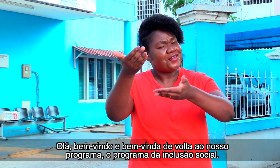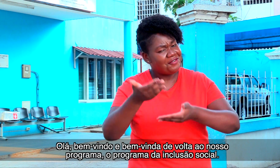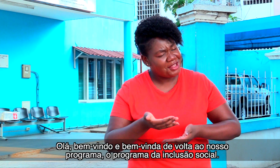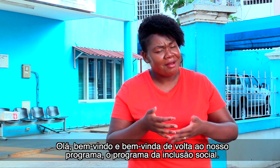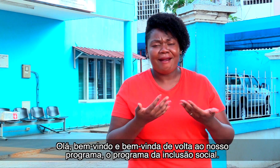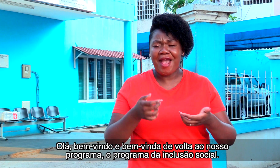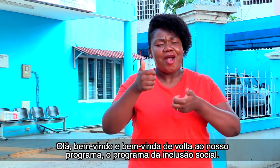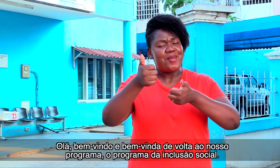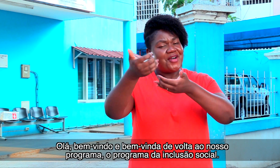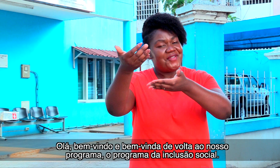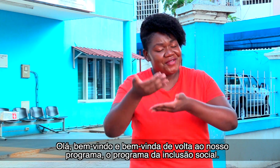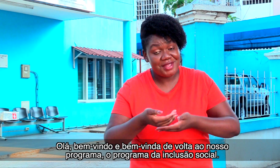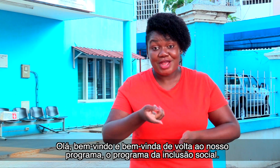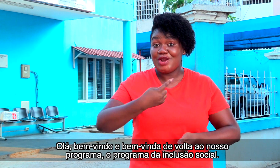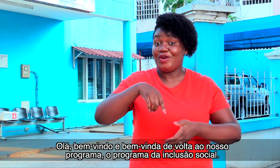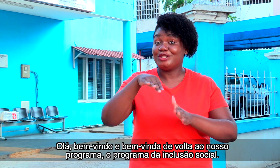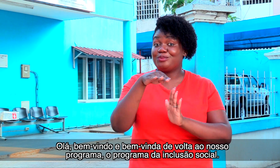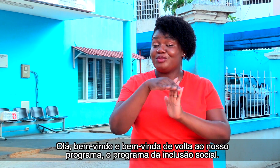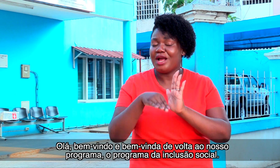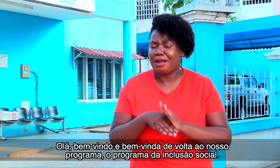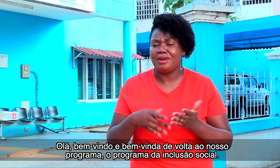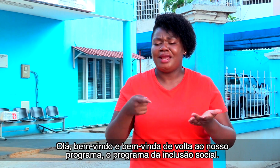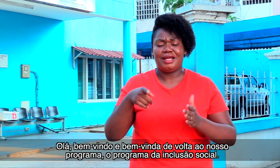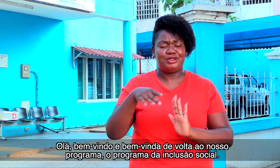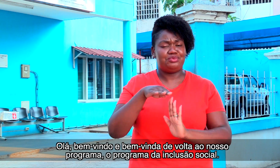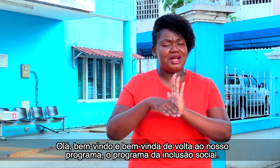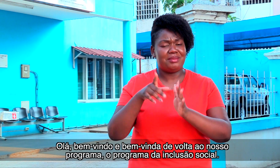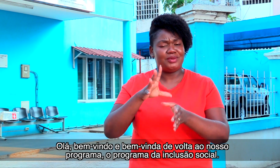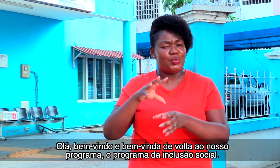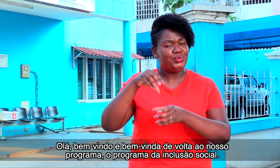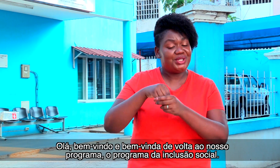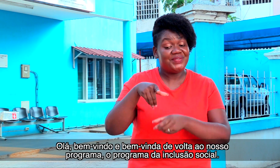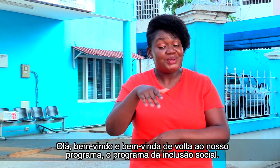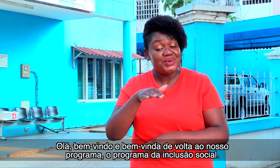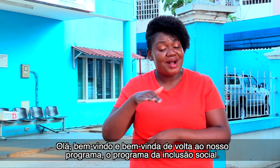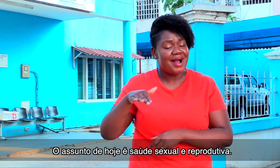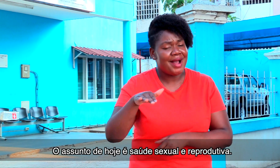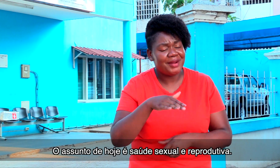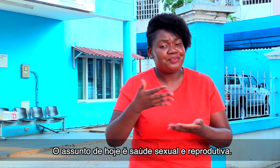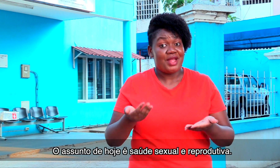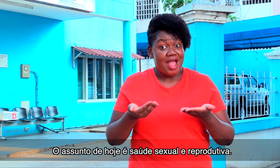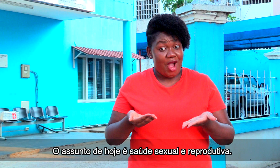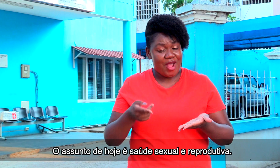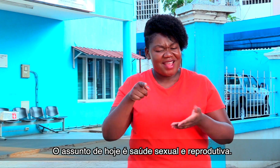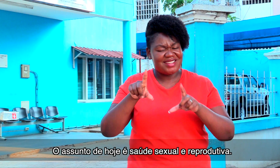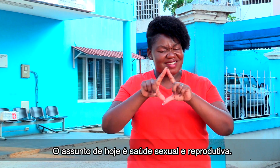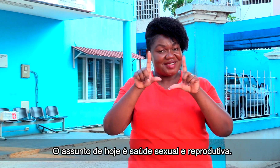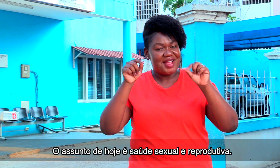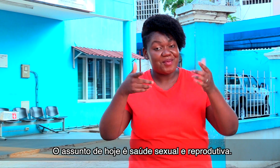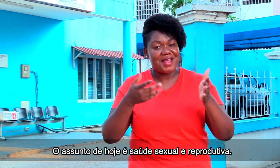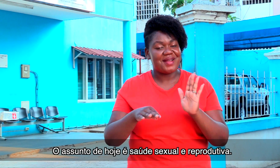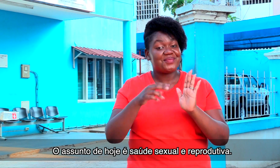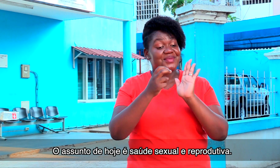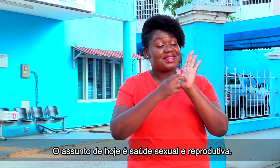Olá, bem-vindo e bem-vinda de volta ao nosso programa, o programa da inclusão social. O assunto de hoje